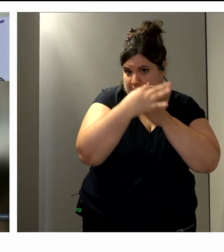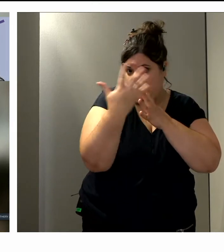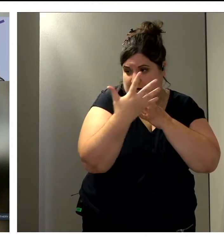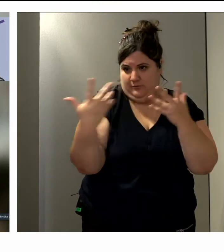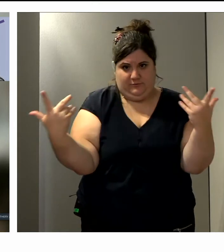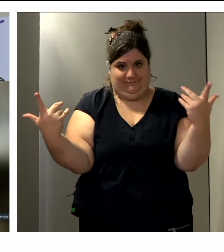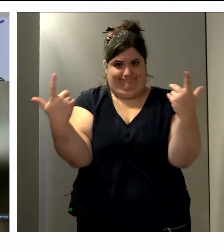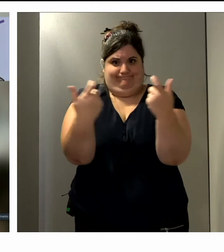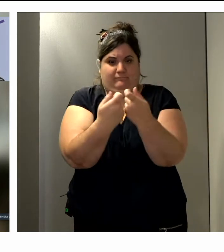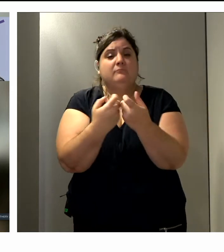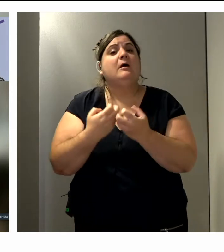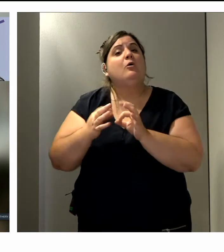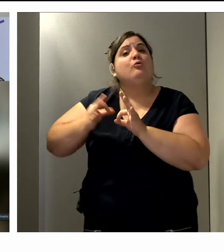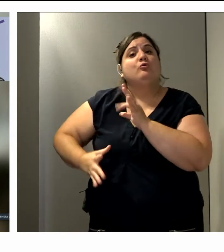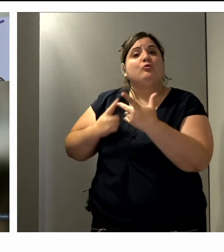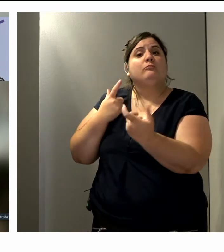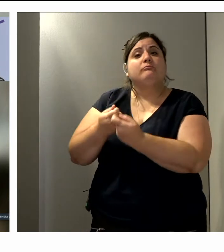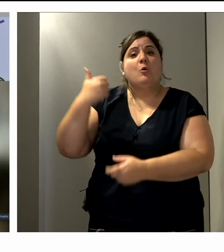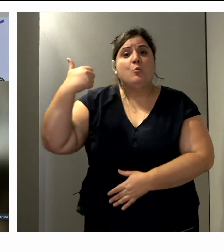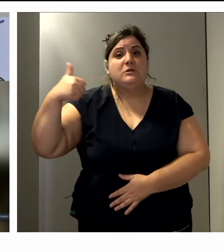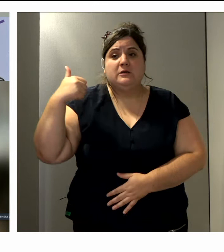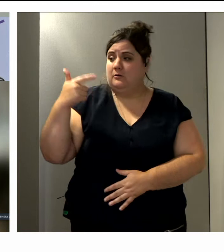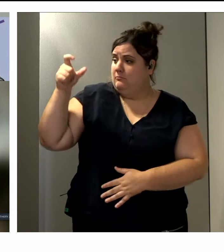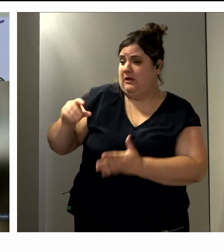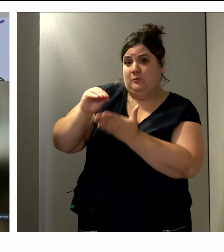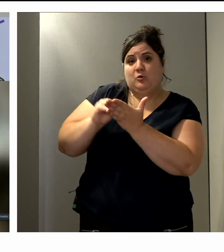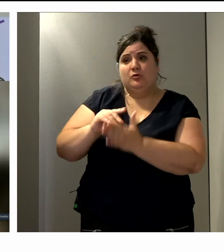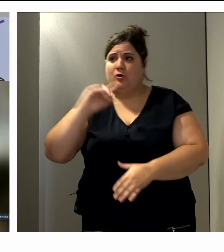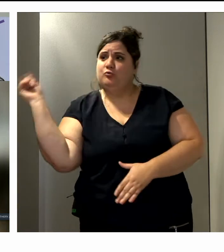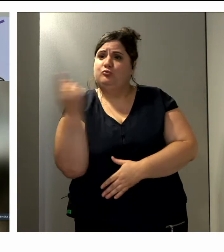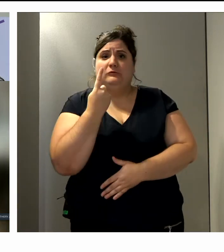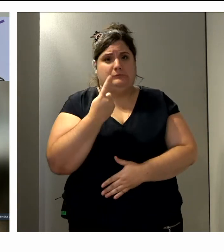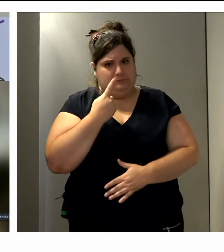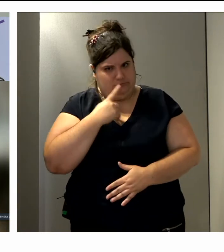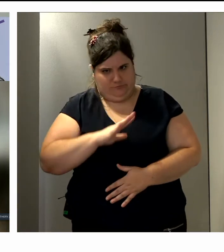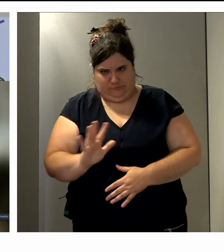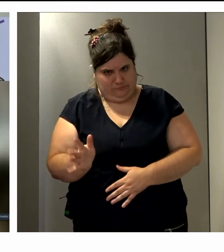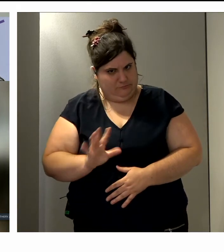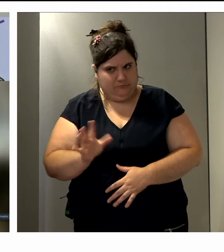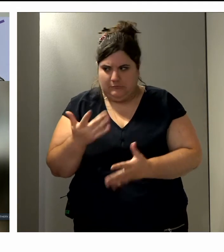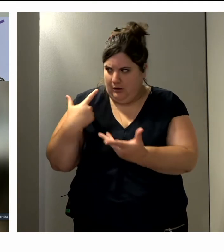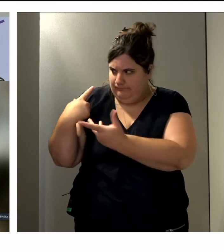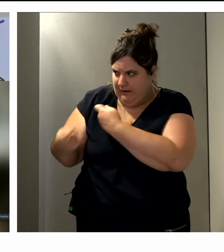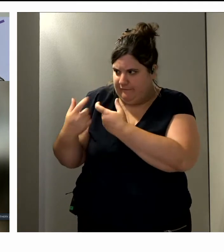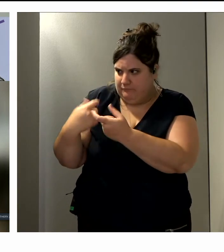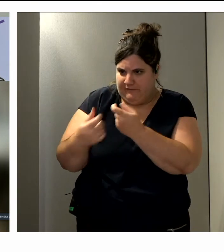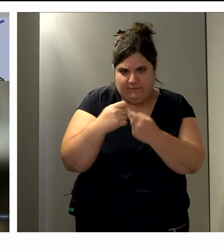réponse unique qui est le preneur de notes, eh bien, ça ne correspond pas à tous les types de handicap et on va généralement se